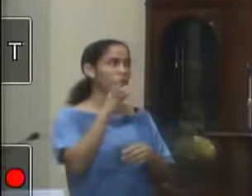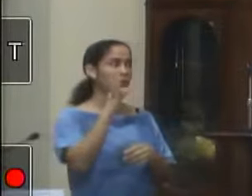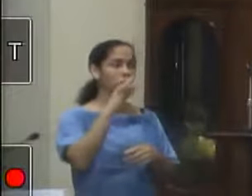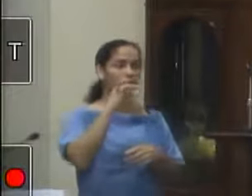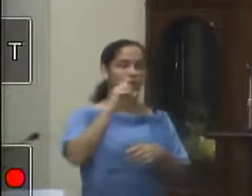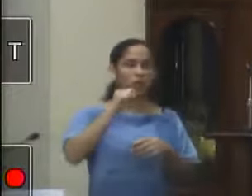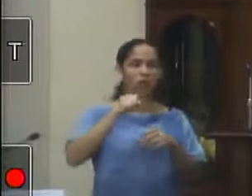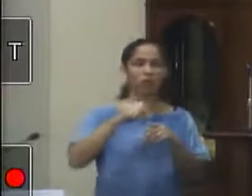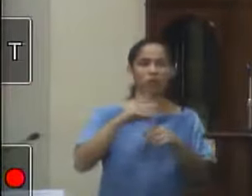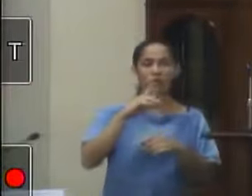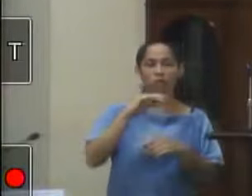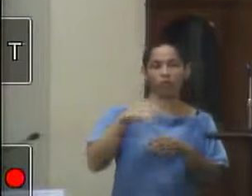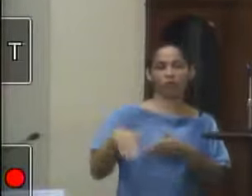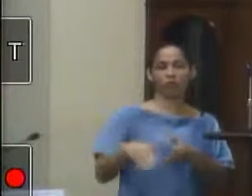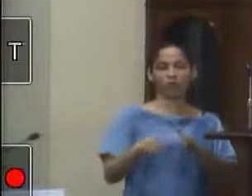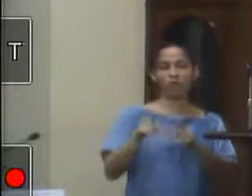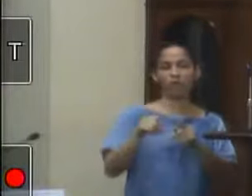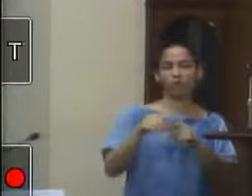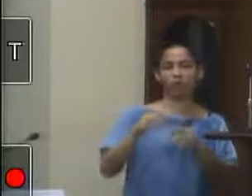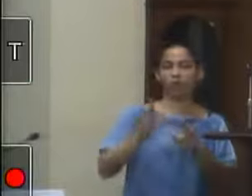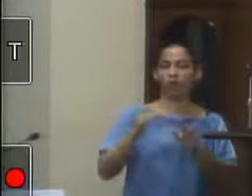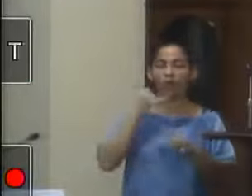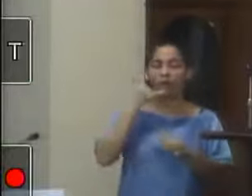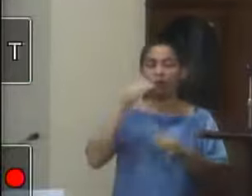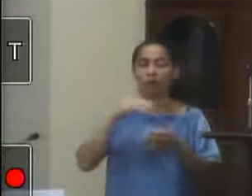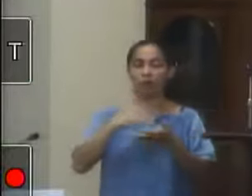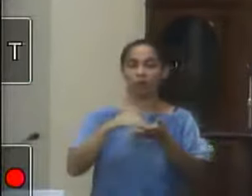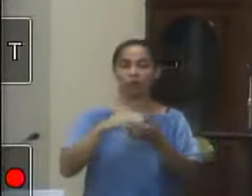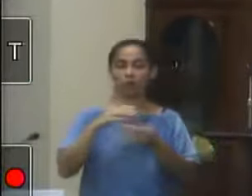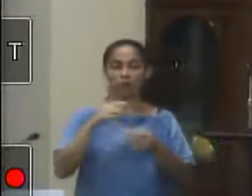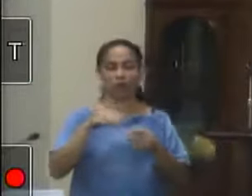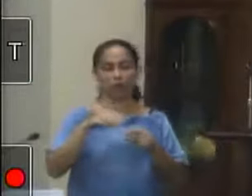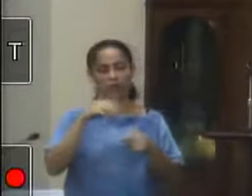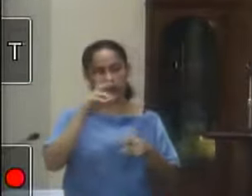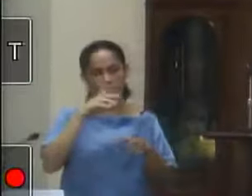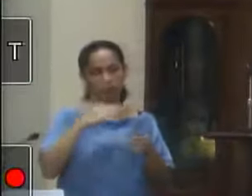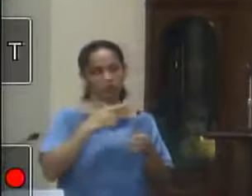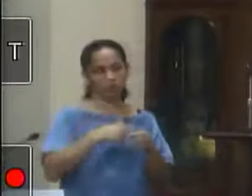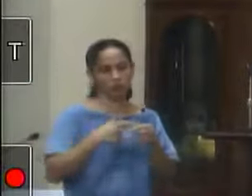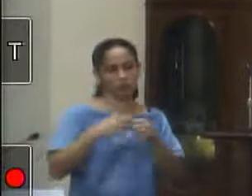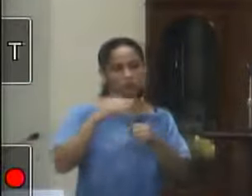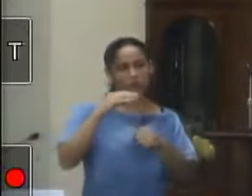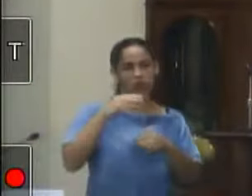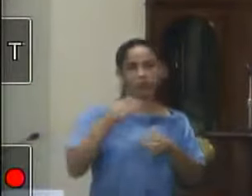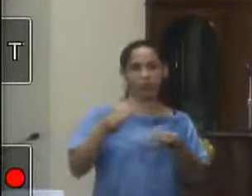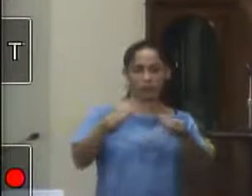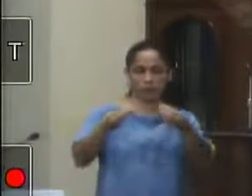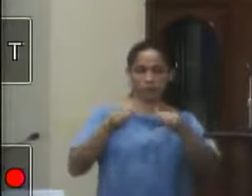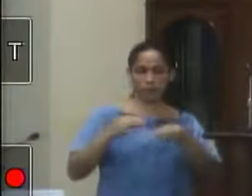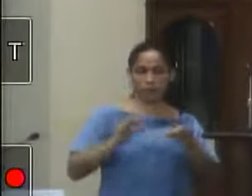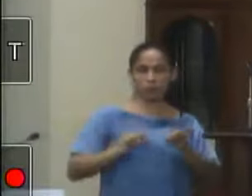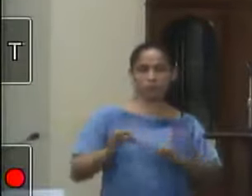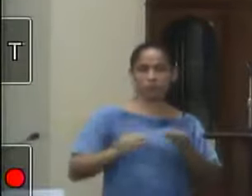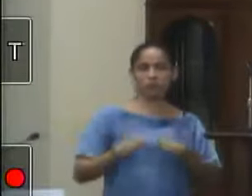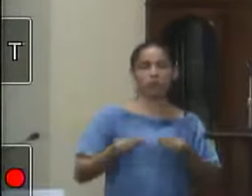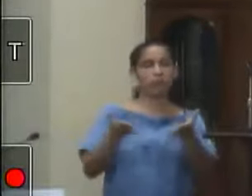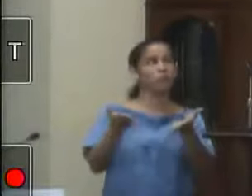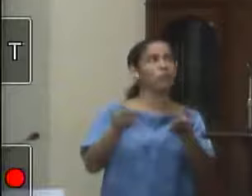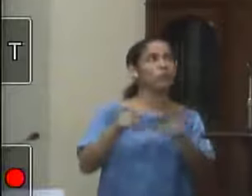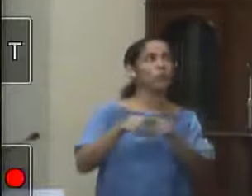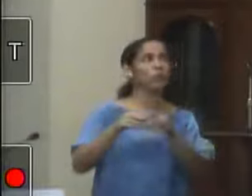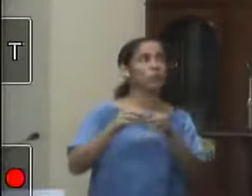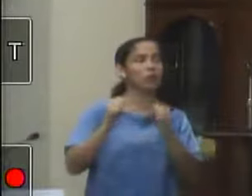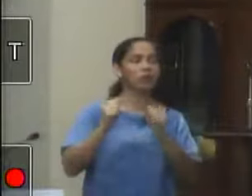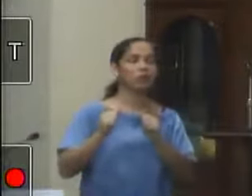para a secretária municipal de meio ambiente de Três Rios, a Alice. Ela ficou de mandar o projeto. Estou enviando para o Fernandinho só para que